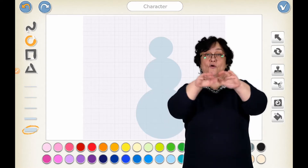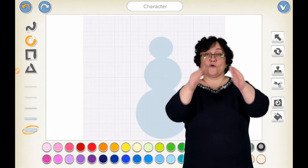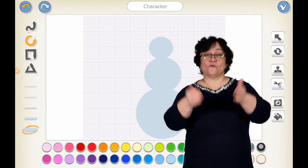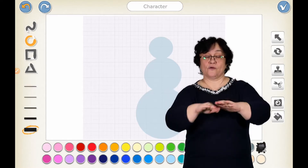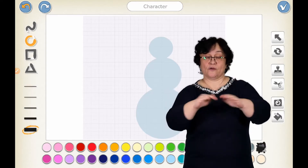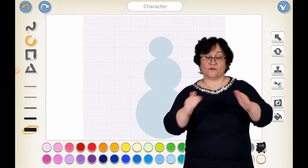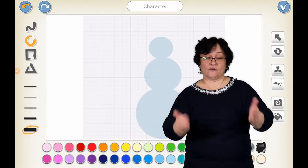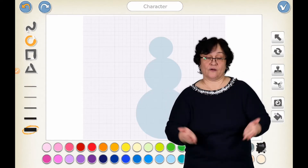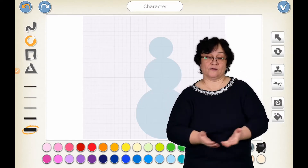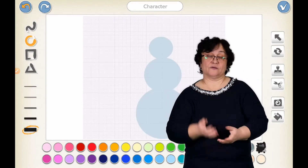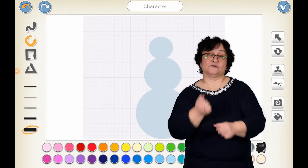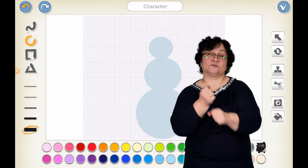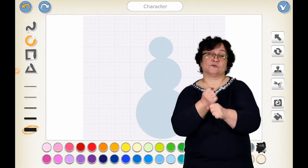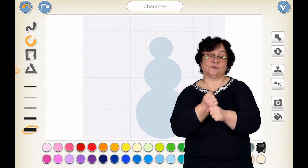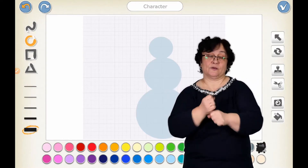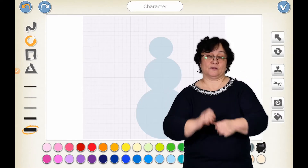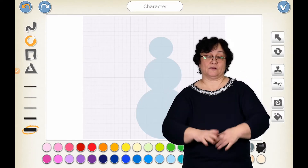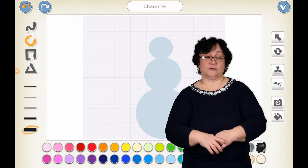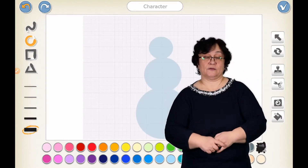Сніговика у нас ще зазвичай є.